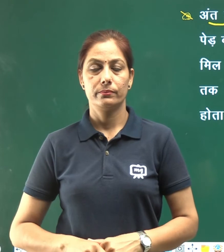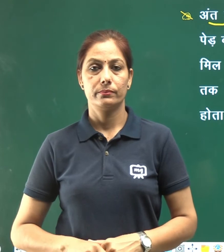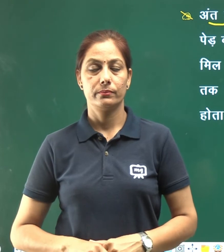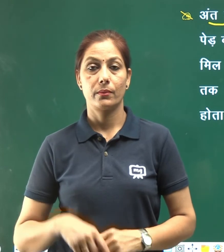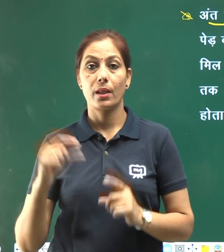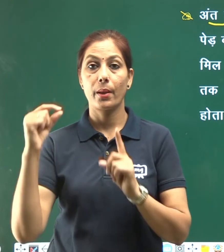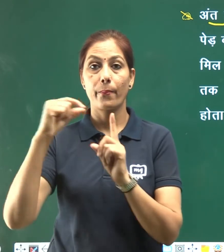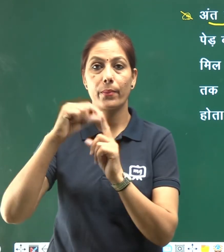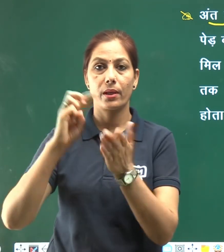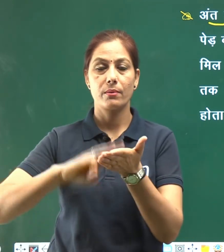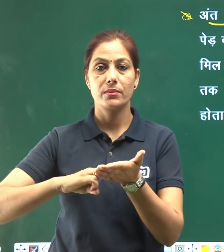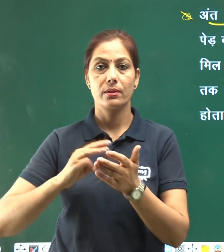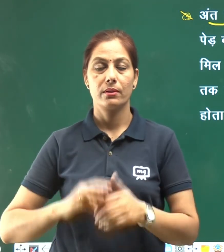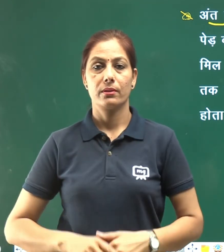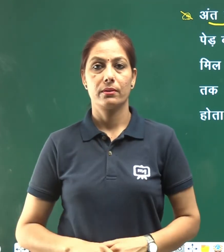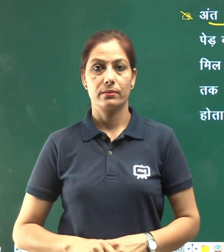प्रधानमंत्री से